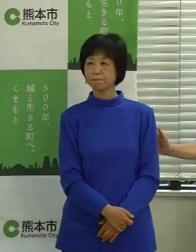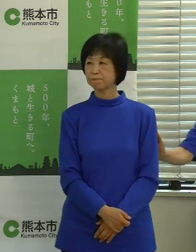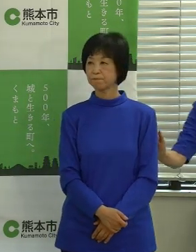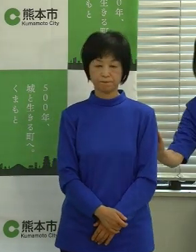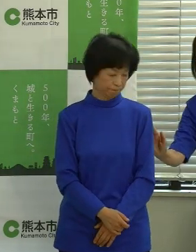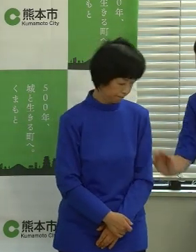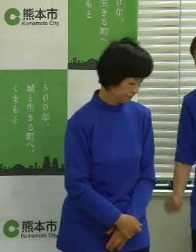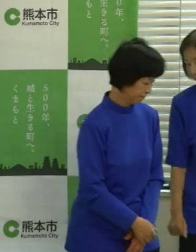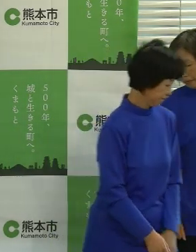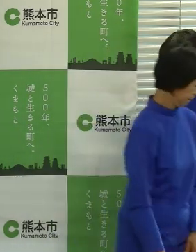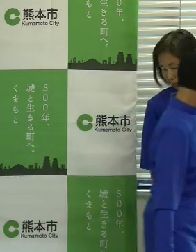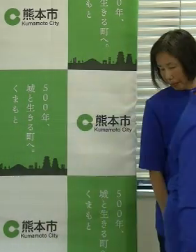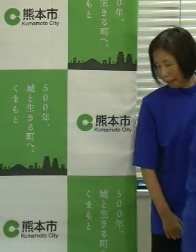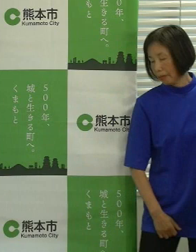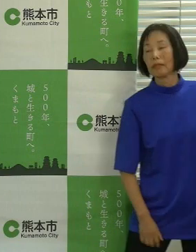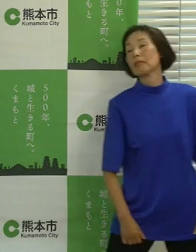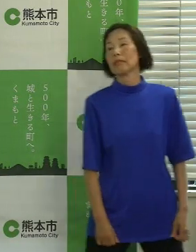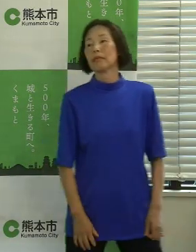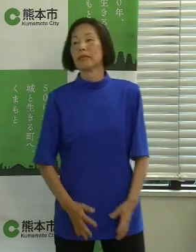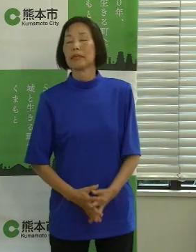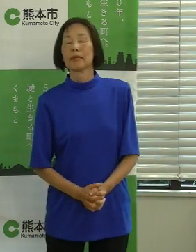はい、どうぞ。